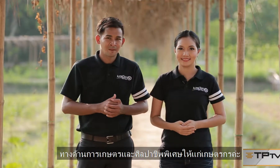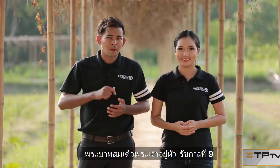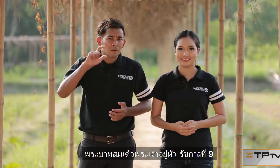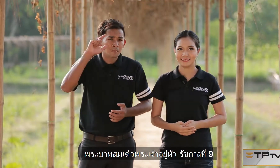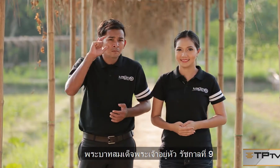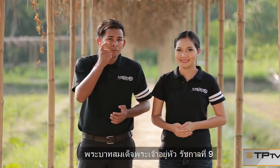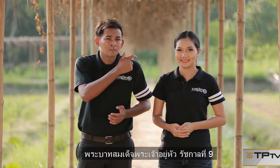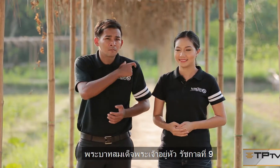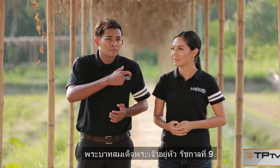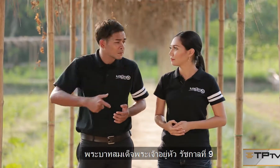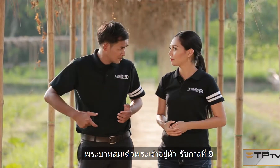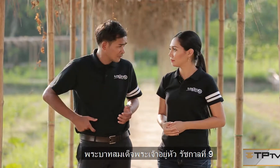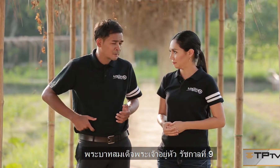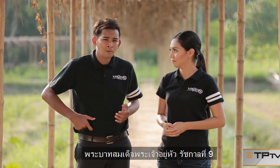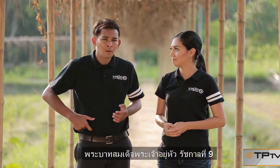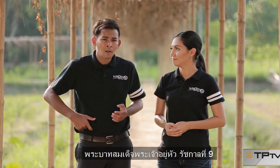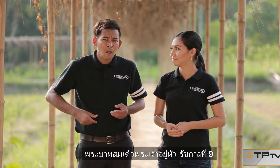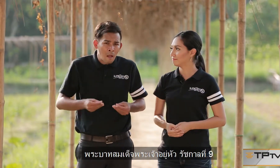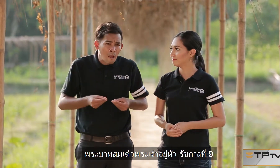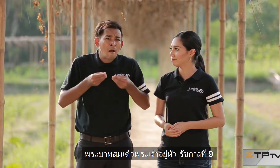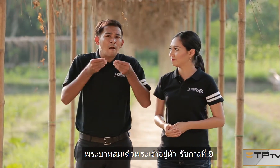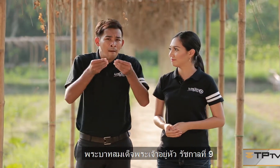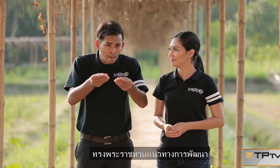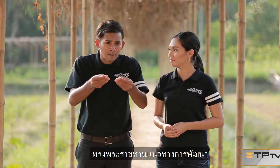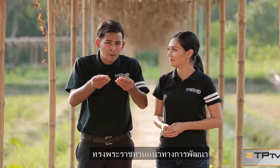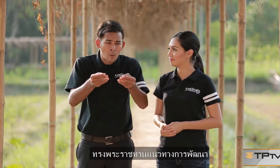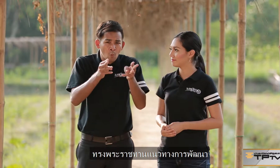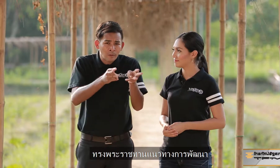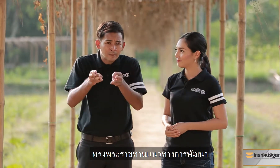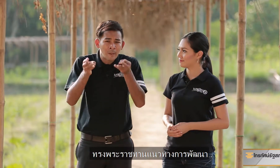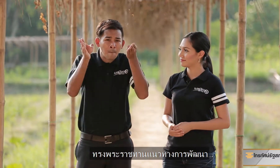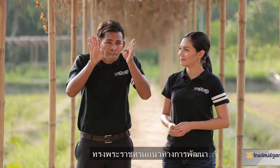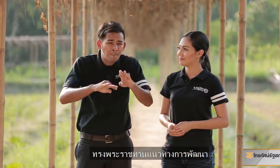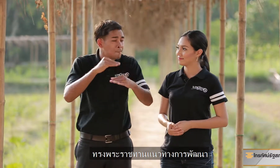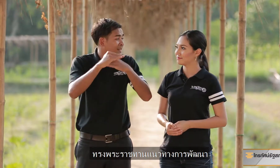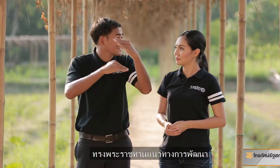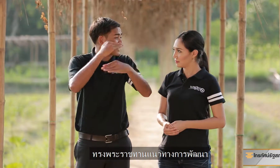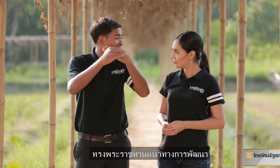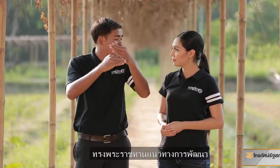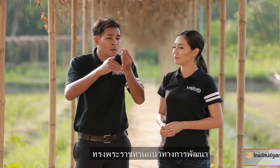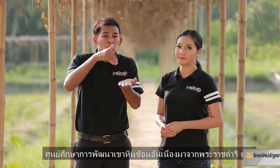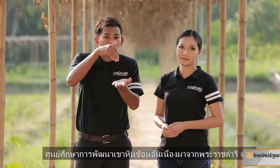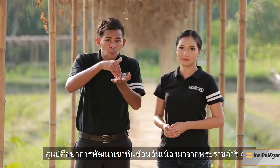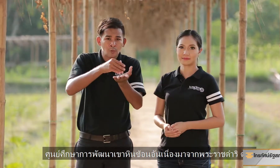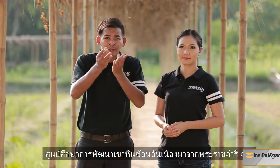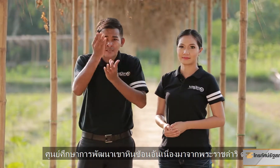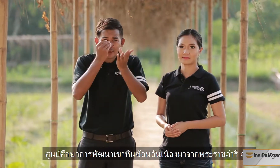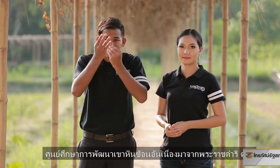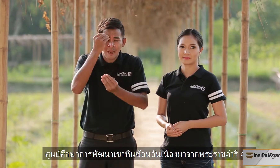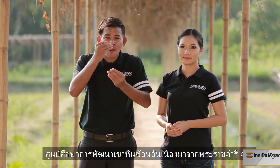พระบาทสมเด็จพระเจ้าอยู่หัวรัชกาลที่9ทรงพระราชทานแนวทางการพัฒนาศูนย์ศึกษาการพัฒนาเขาหิน